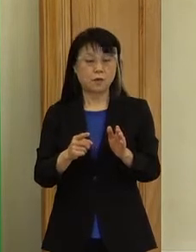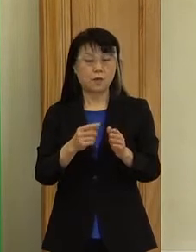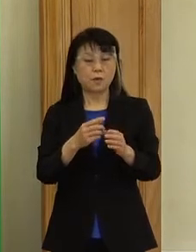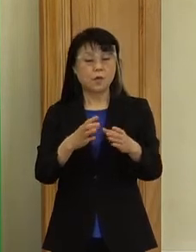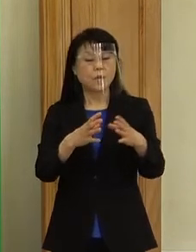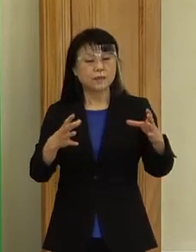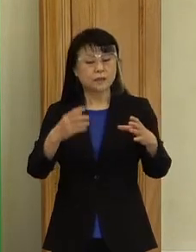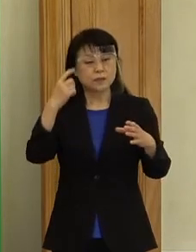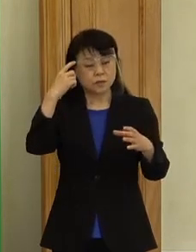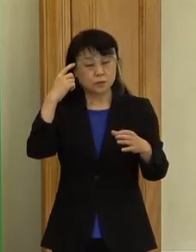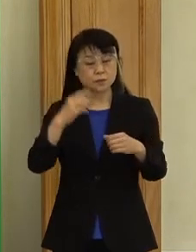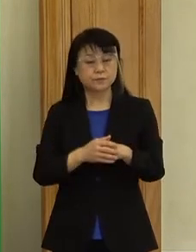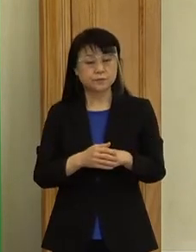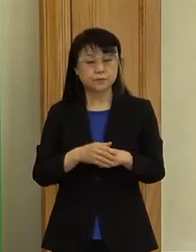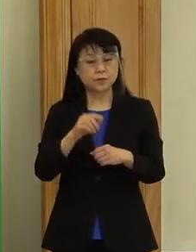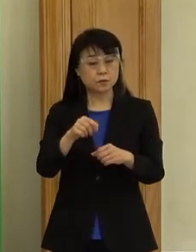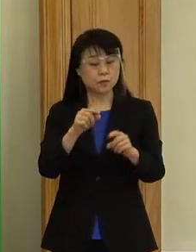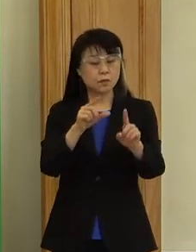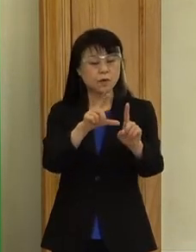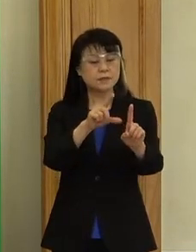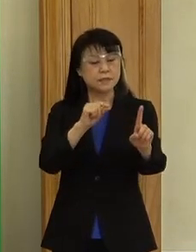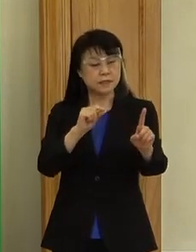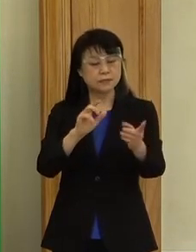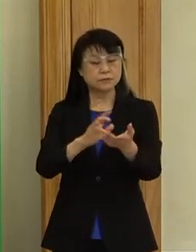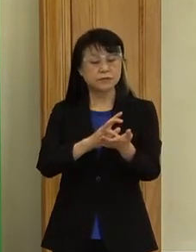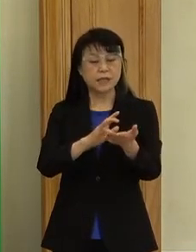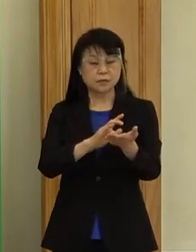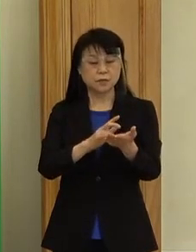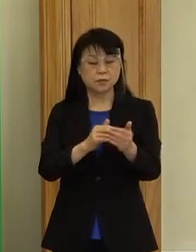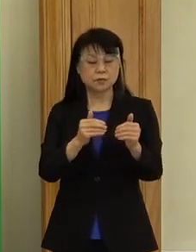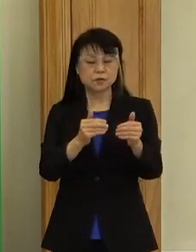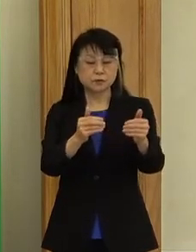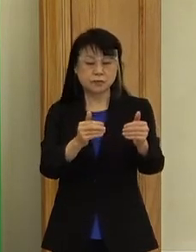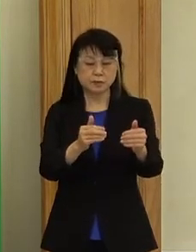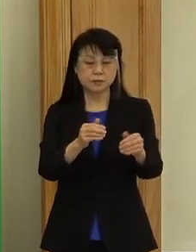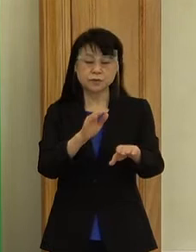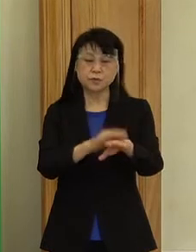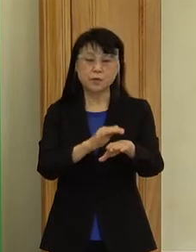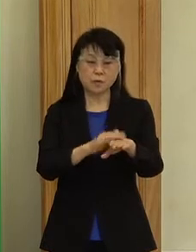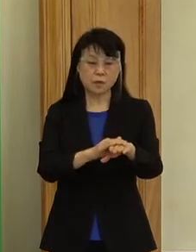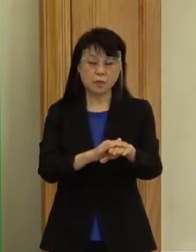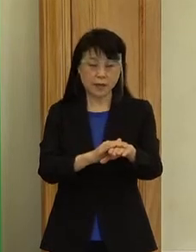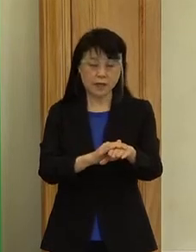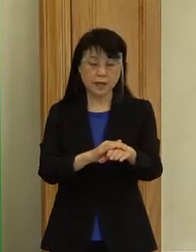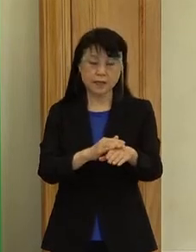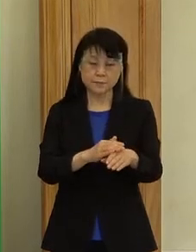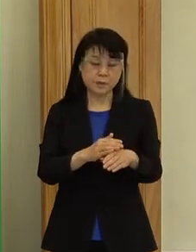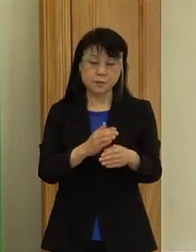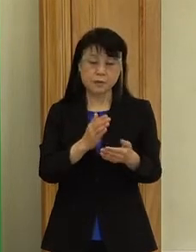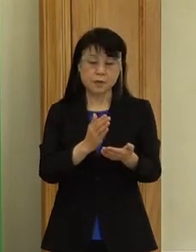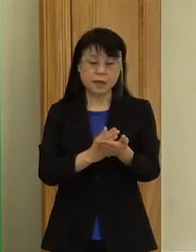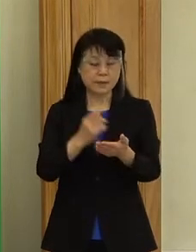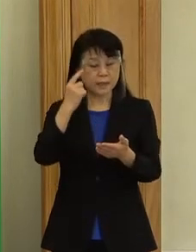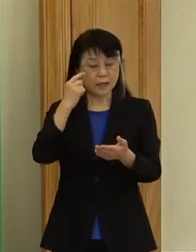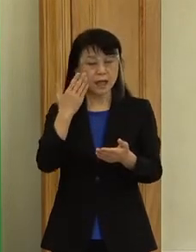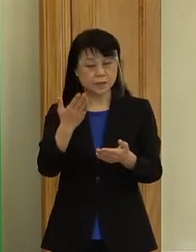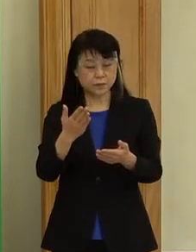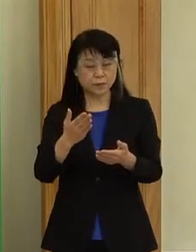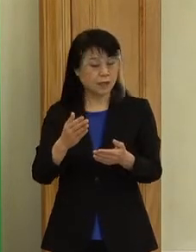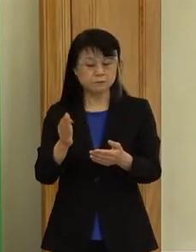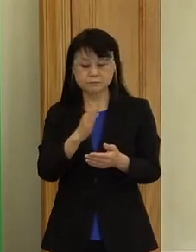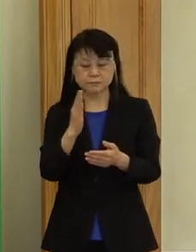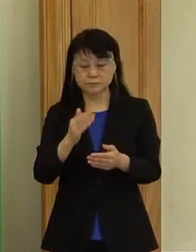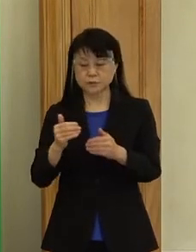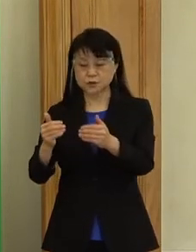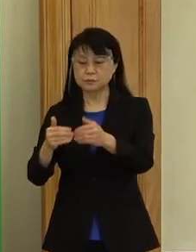促進していくという国の政策は、立ち止まって考えるべきなのか、果たしてそうではないのか、知事のお考えというのはど